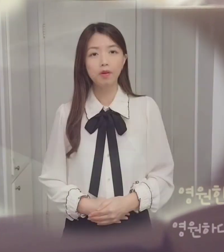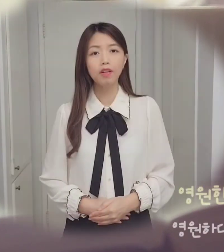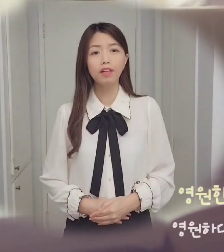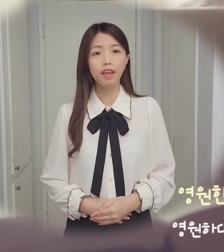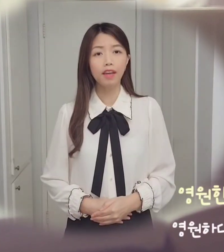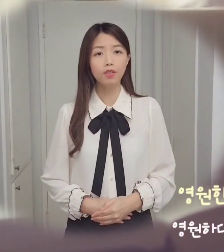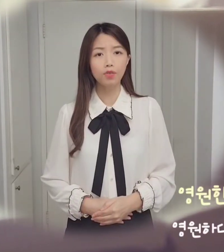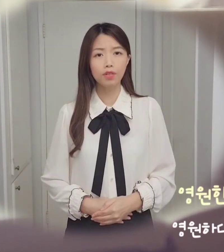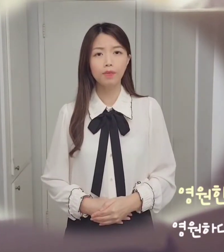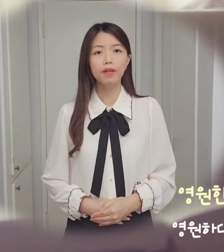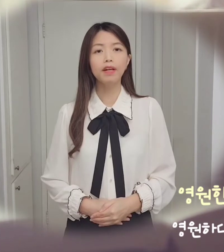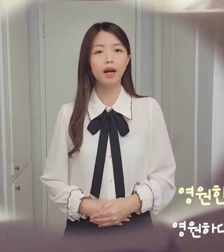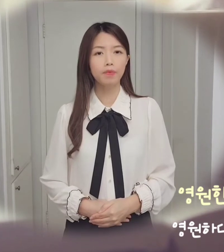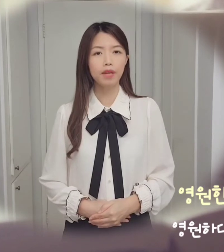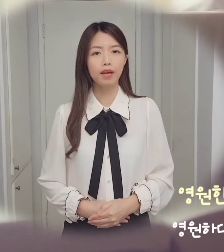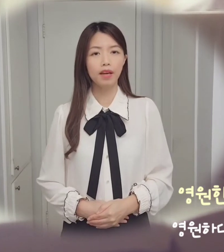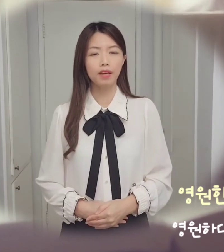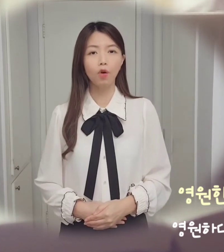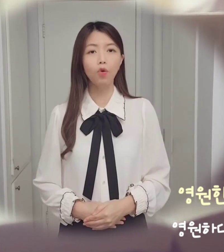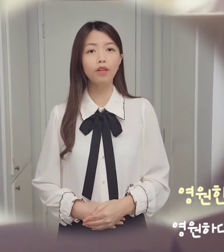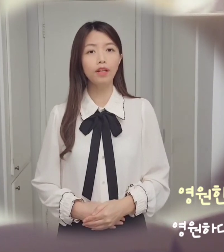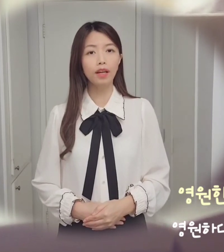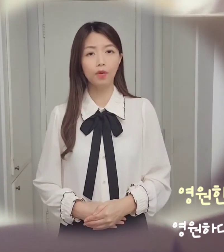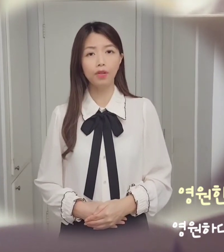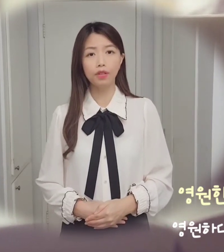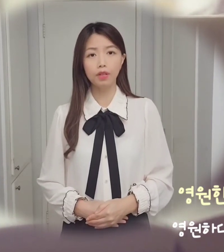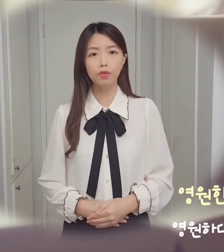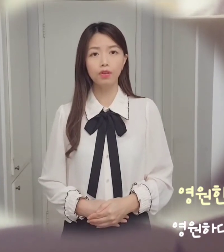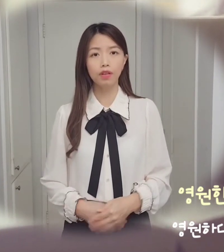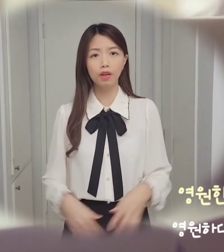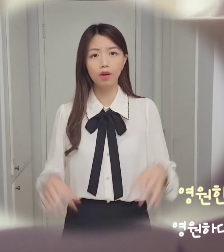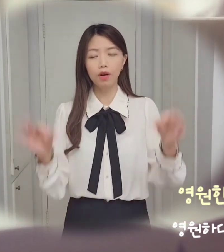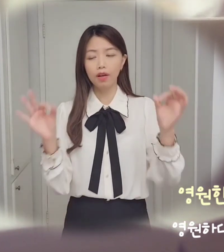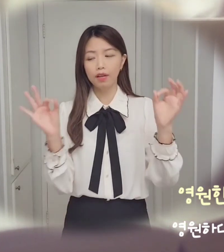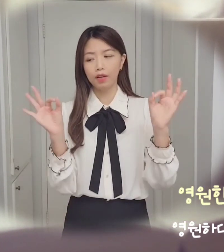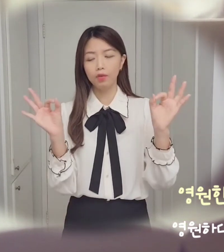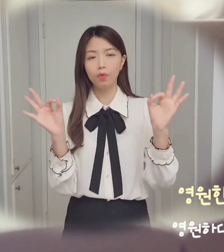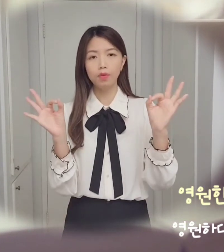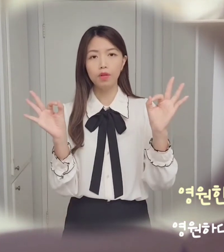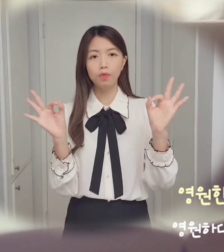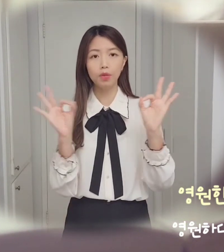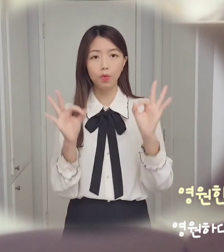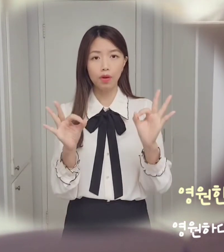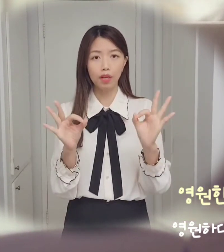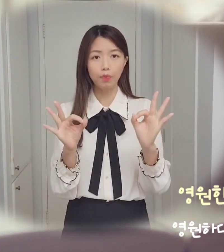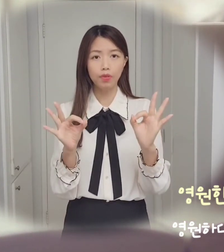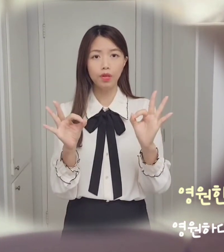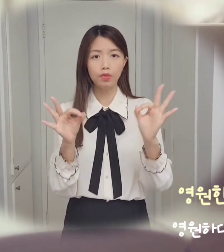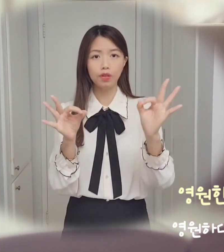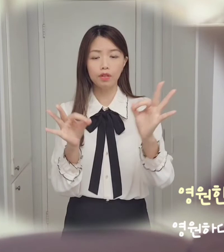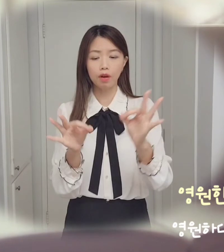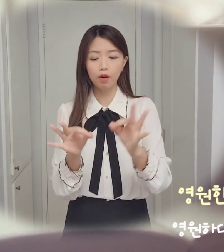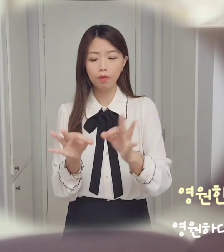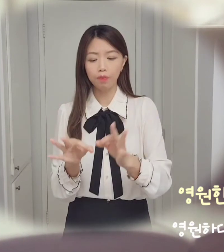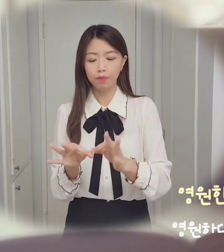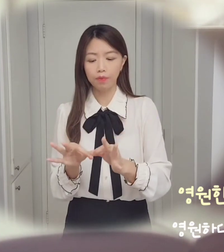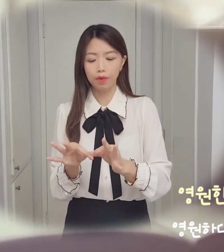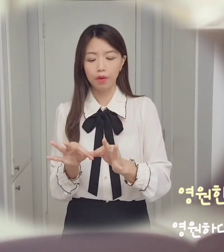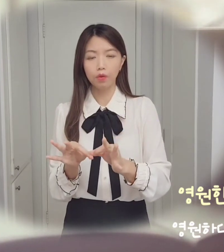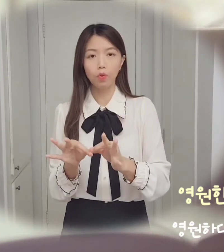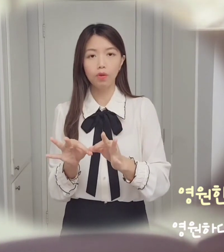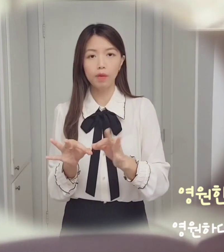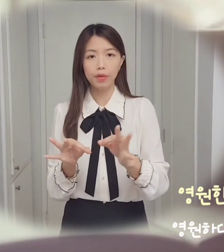영원한 생명을 내게 주심을 감사해. 영원하다라고 하는 뜻의 수어는요, 양손 엄지 검지 동그랗게